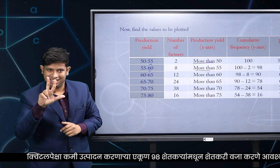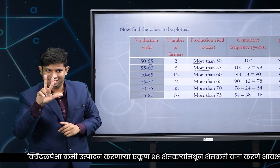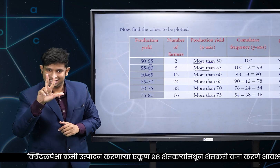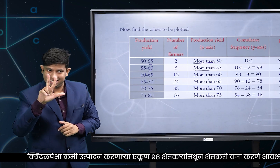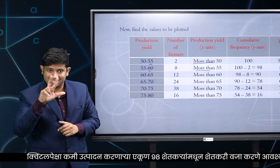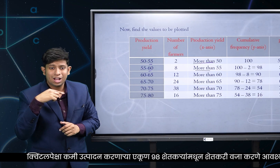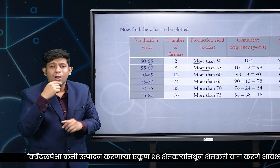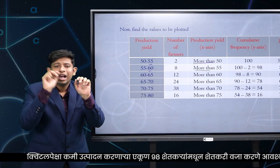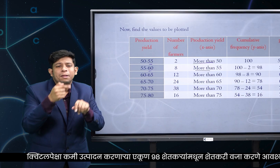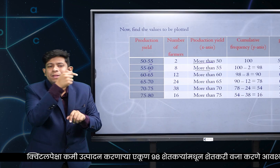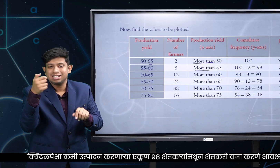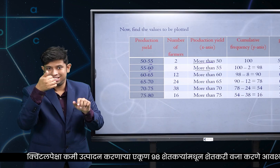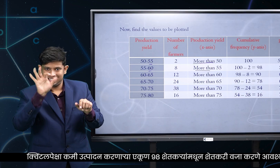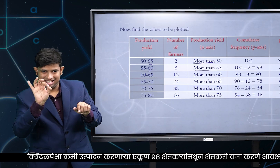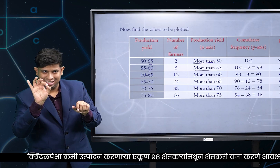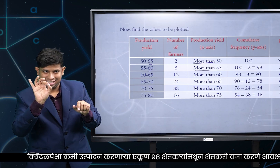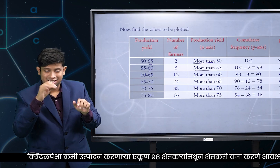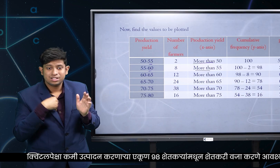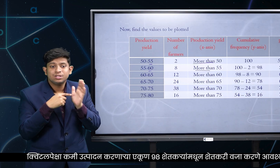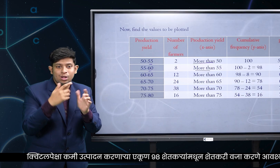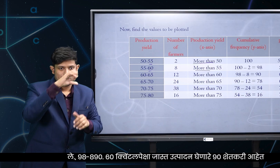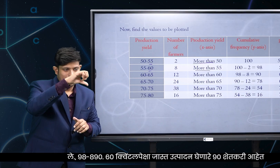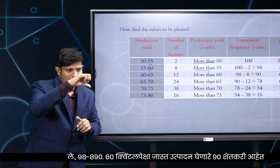98 शेतकऱ्यांमधून शेतकरी वजा करणे आवश्यक आहे. ले